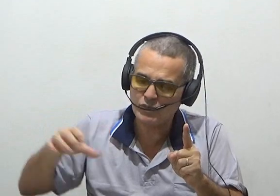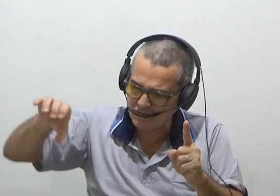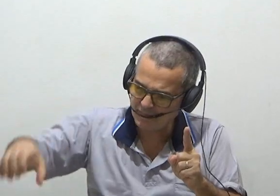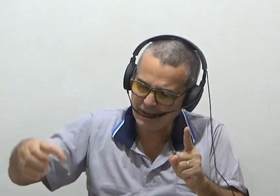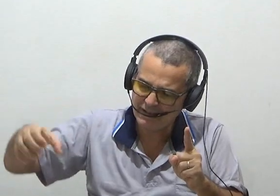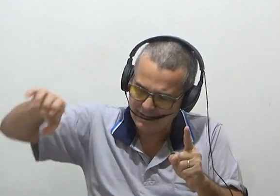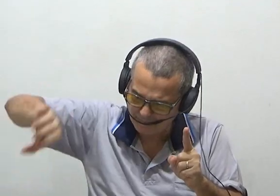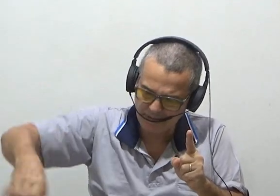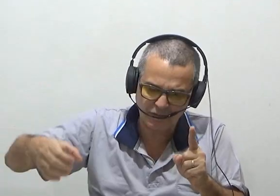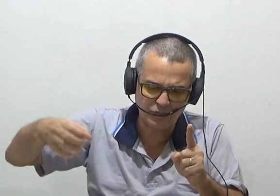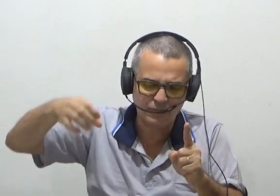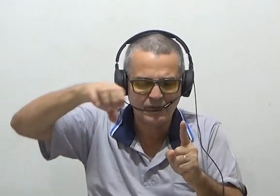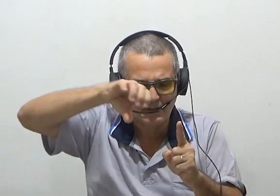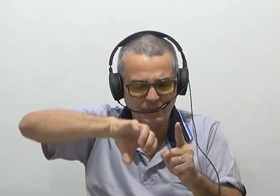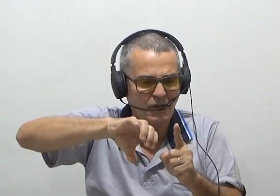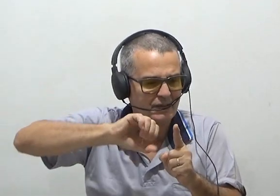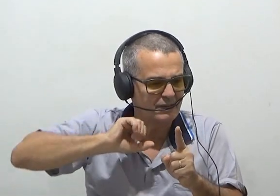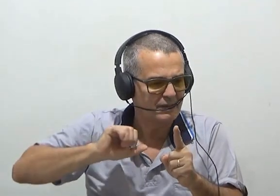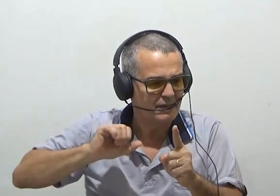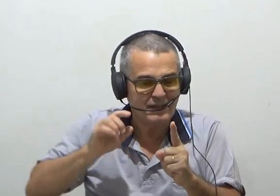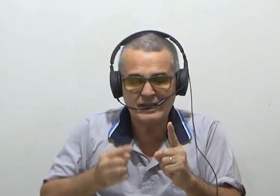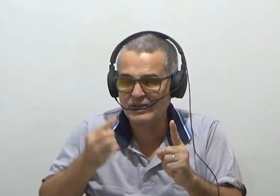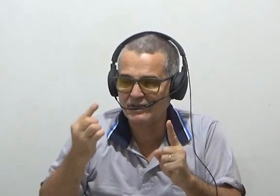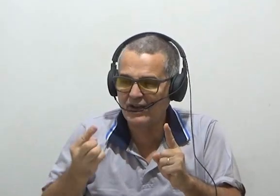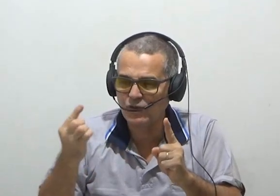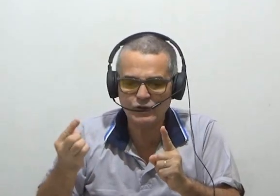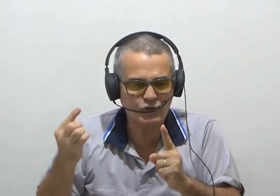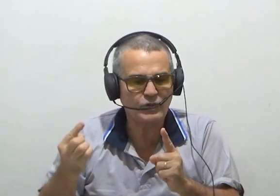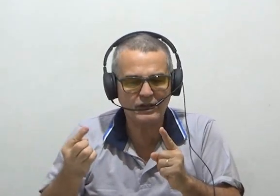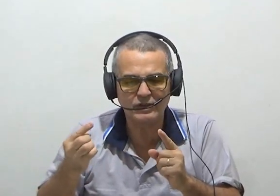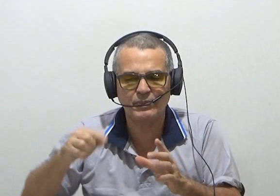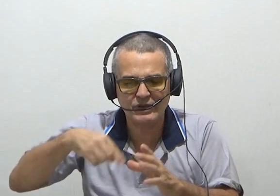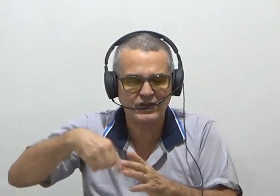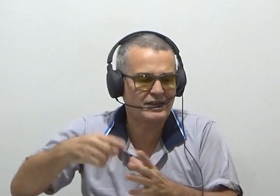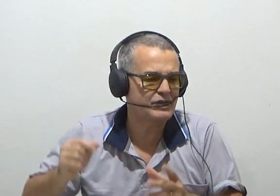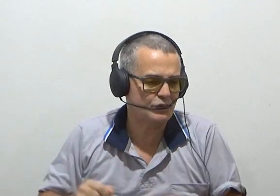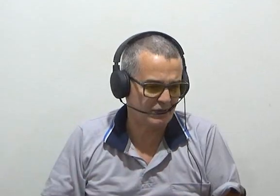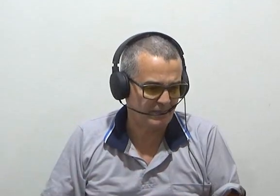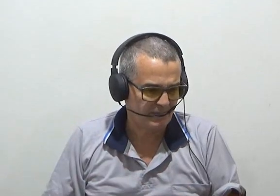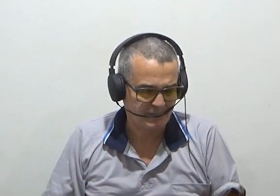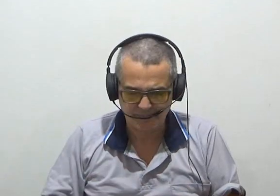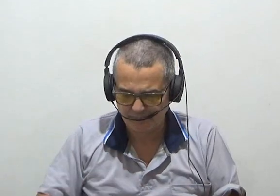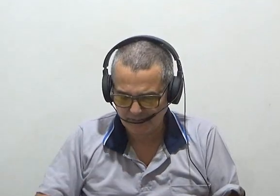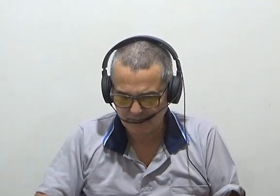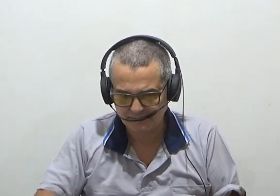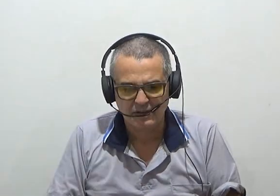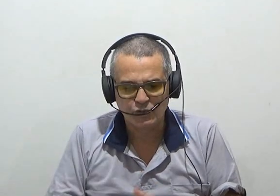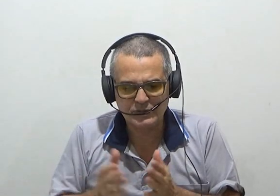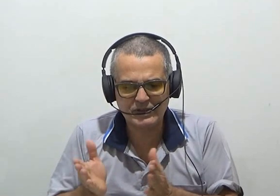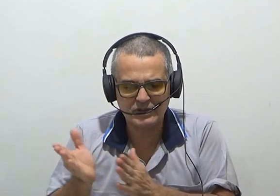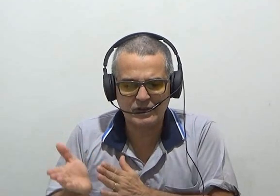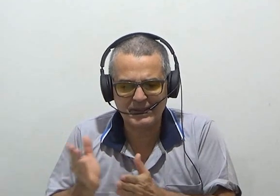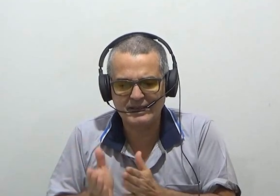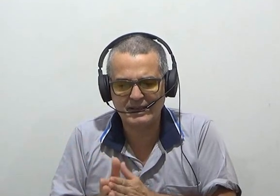mais comum é você pegar nesse, pega um e bota. E assim você vai construindo e depois faz a mistura.